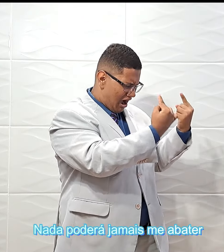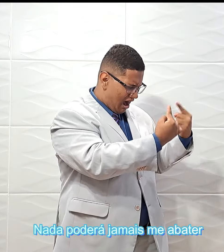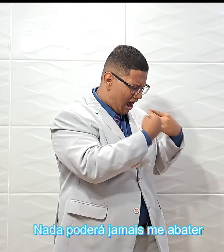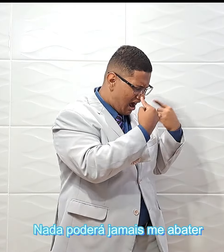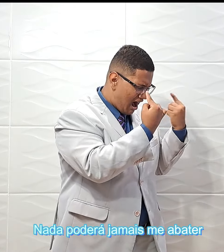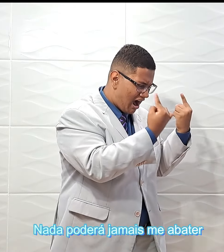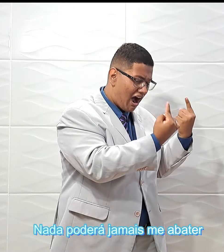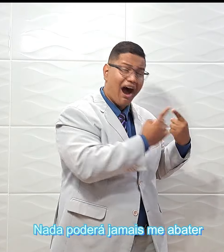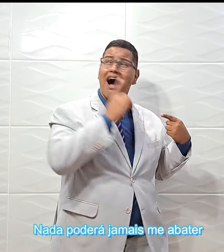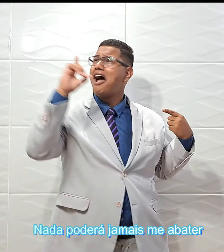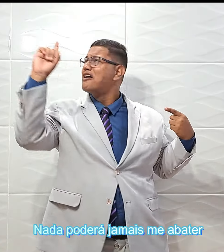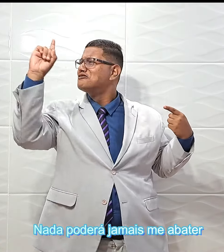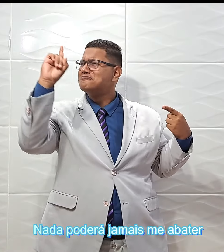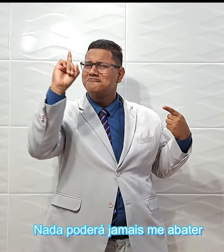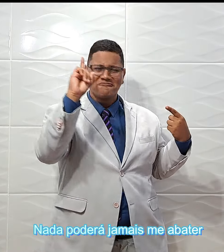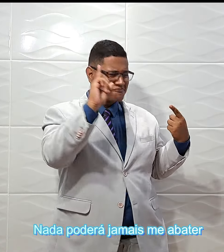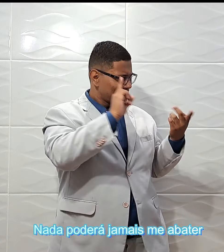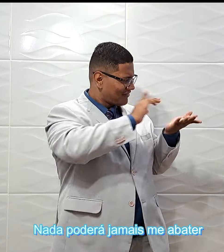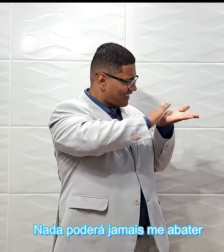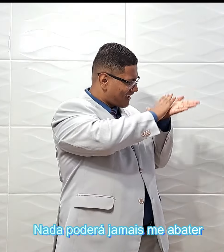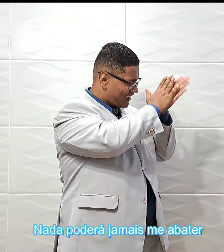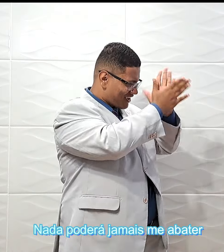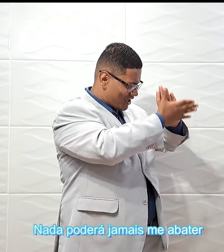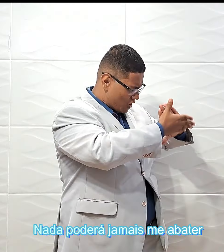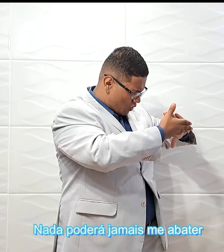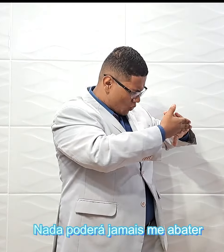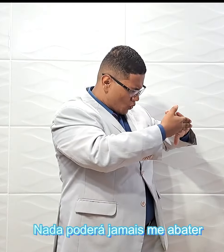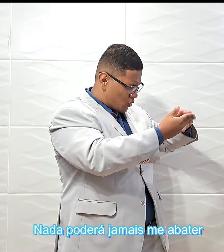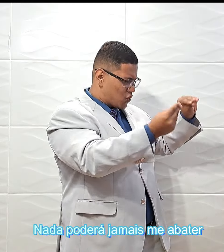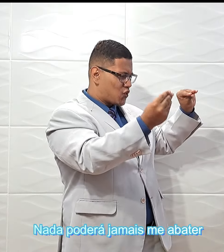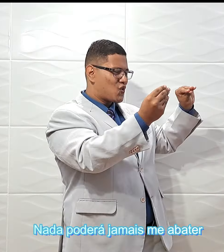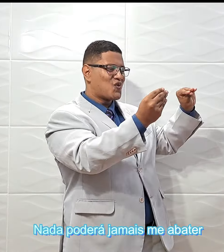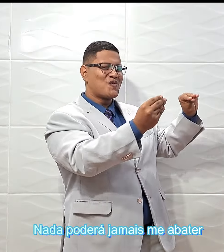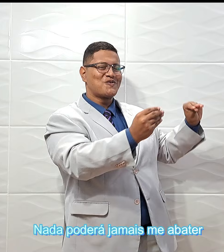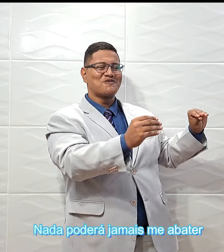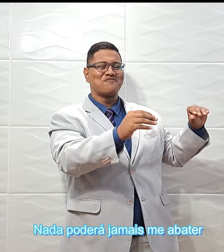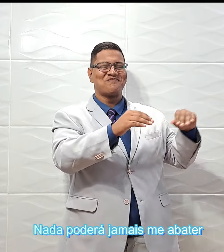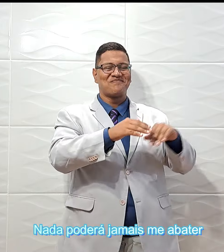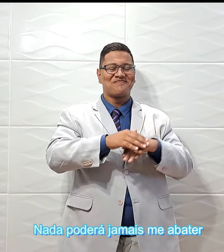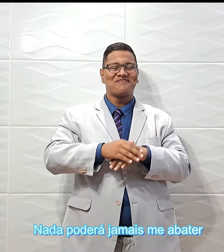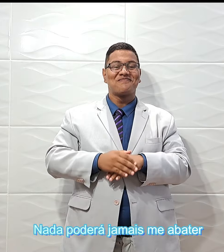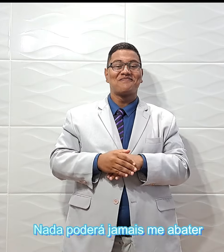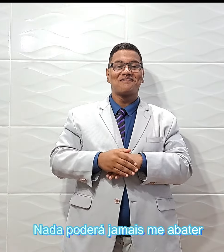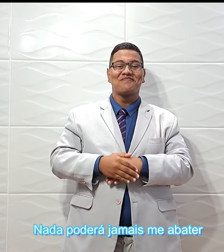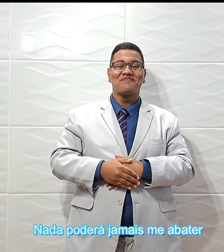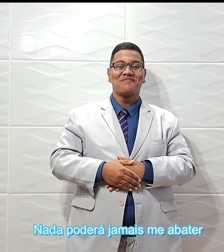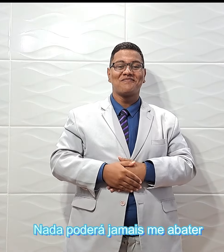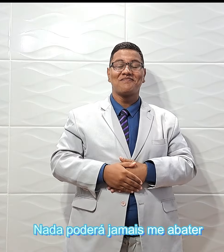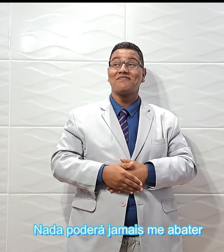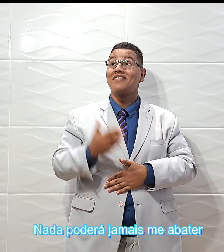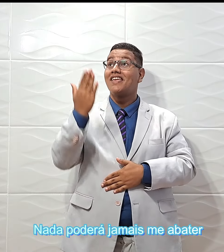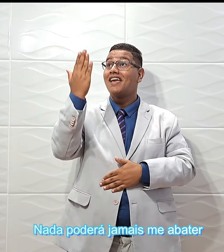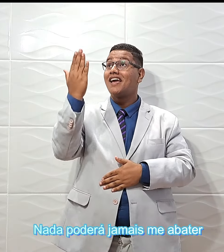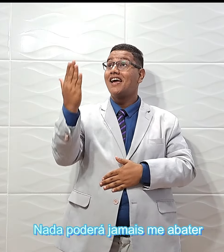Nada poderá jamais me abater